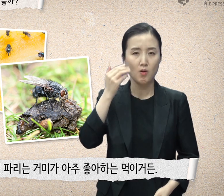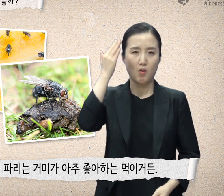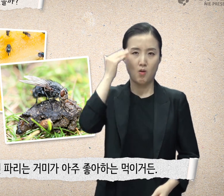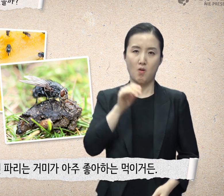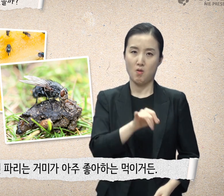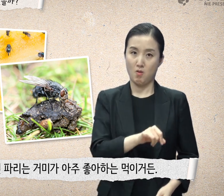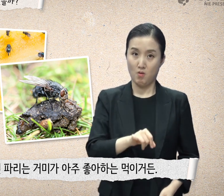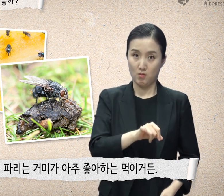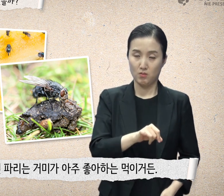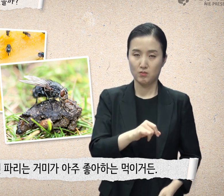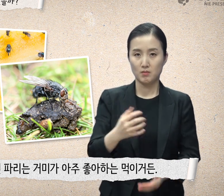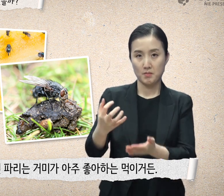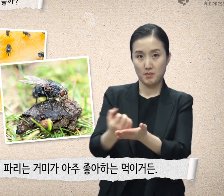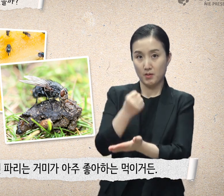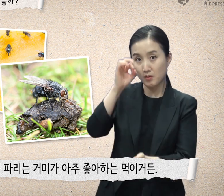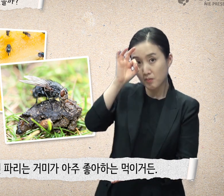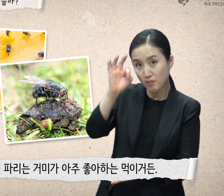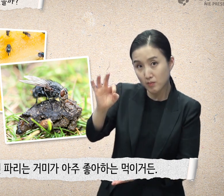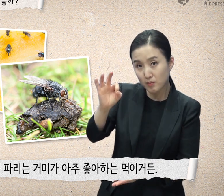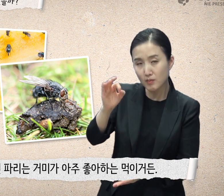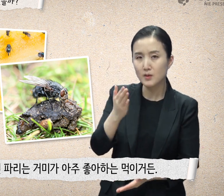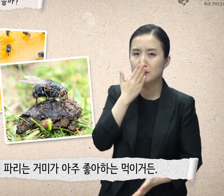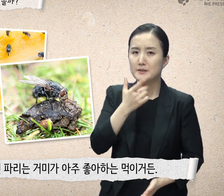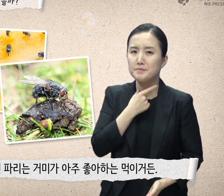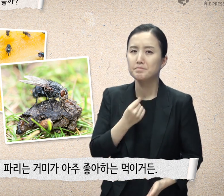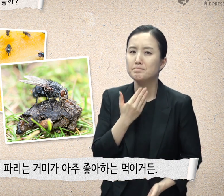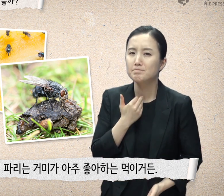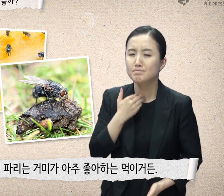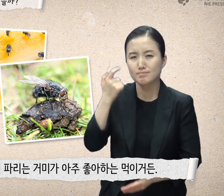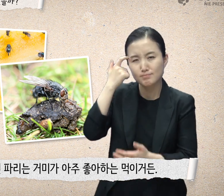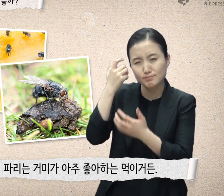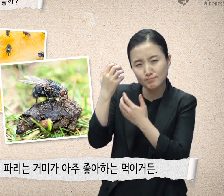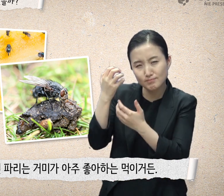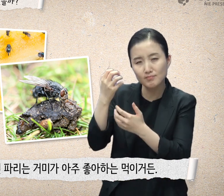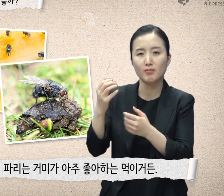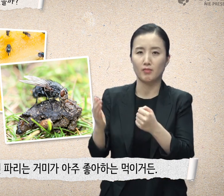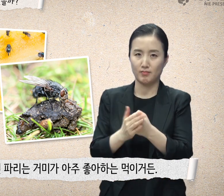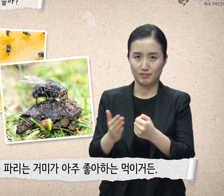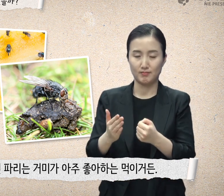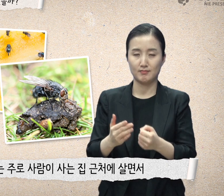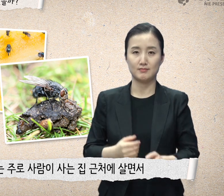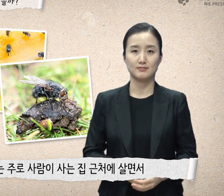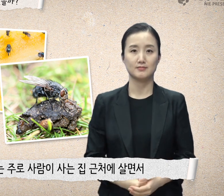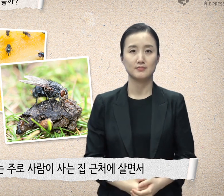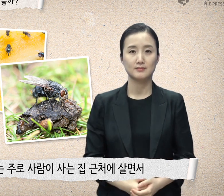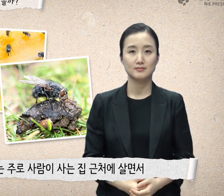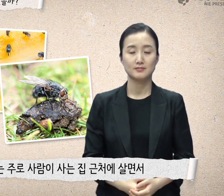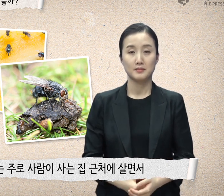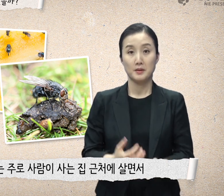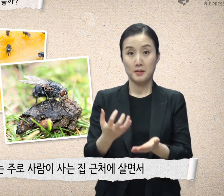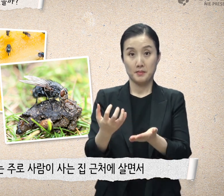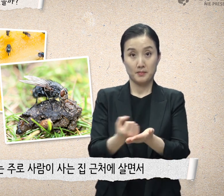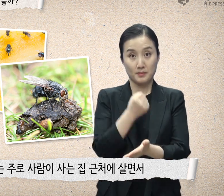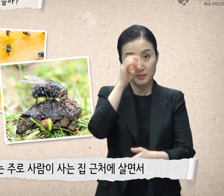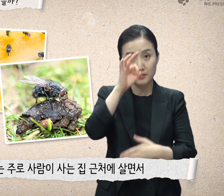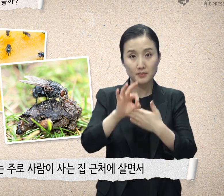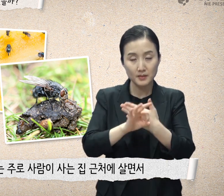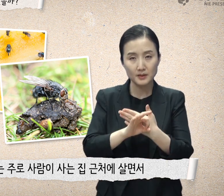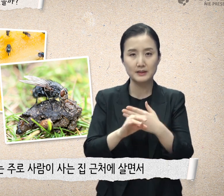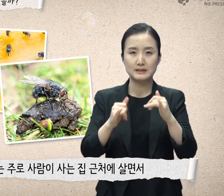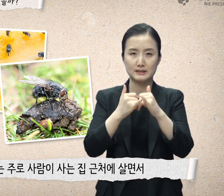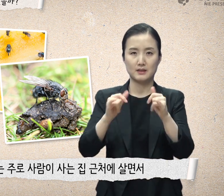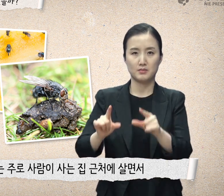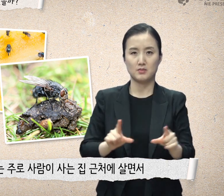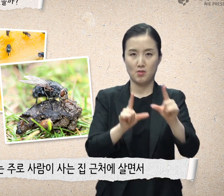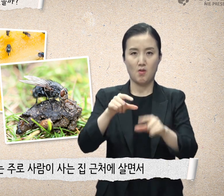왜냐하면 파리는 거미가 아주 좋아하는 먹이거든. 파리는 주로 사람이 사는 집